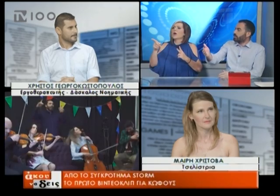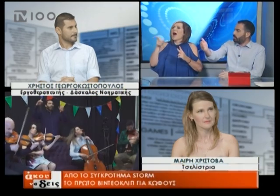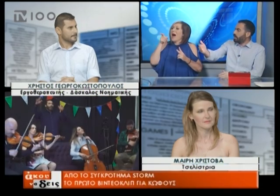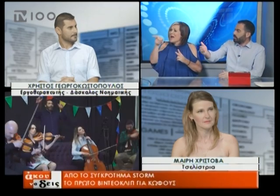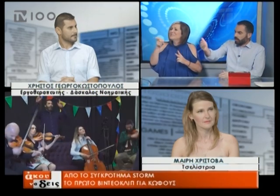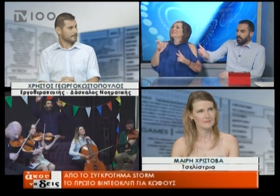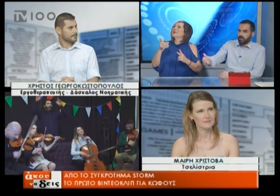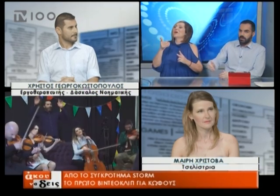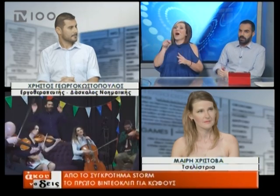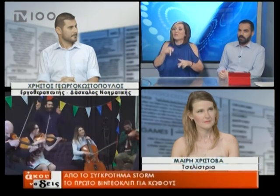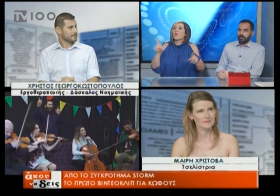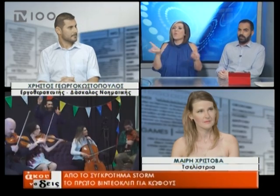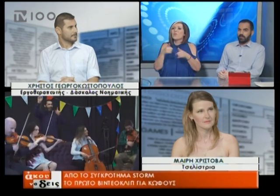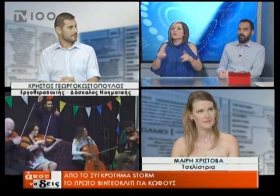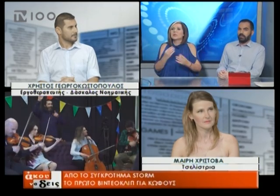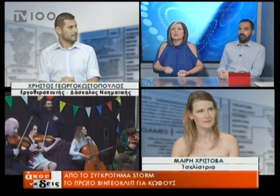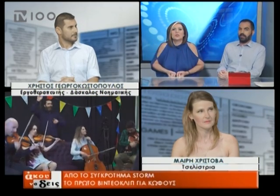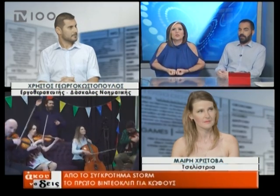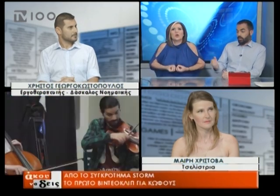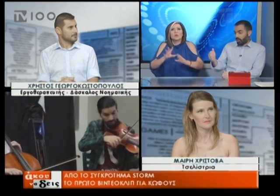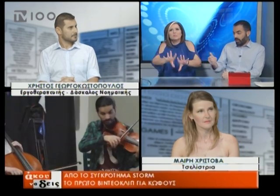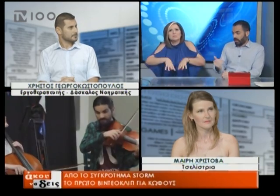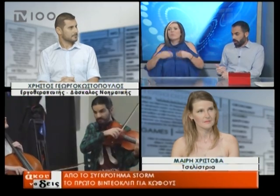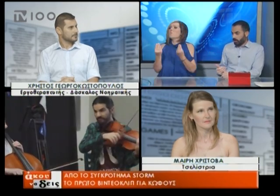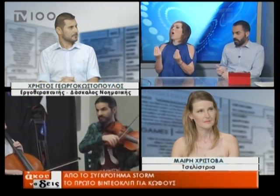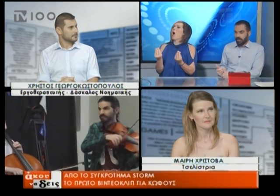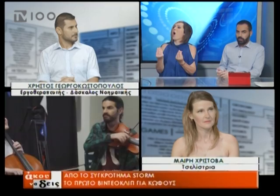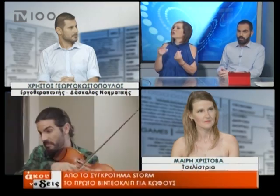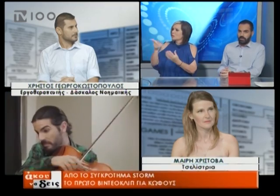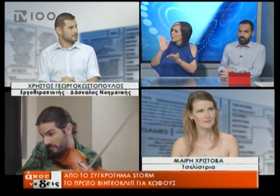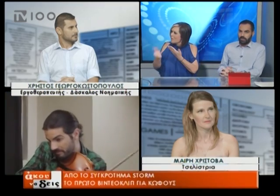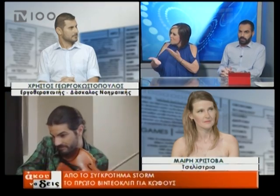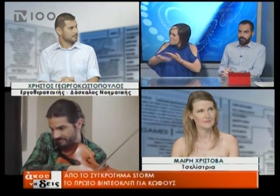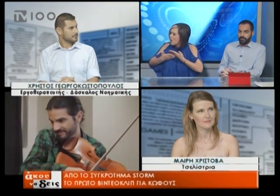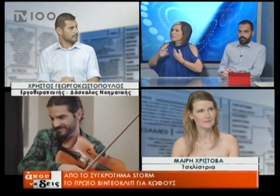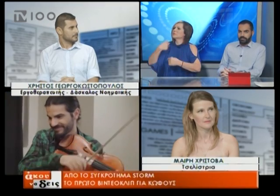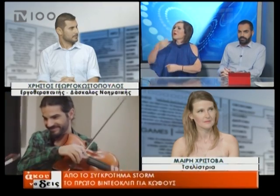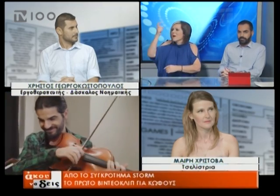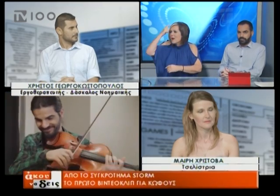μουσική. Αυτό που ρωτάει, ας μας το απαντήσει. Για να μας προσφέρει γνώση με τη σειρά του.